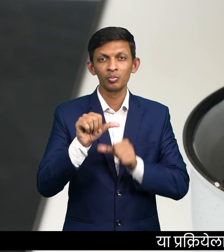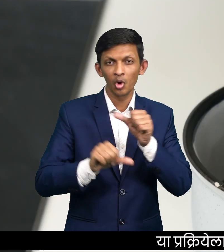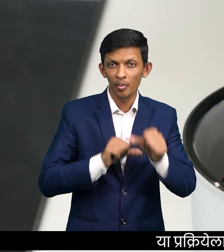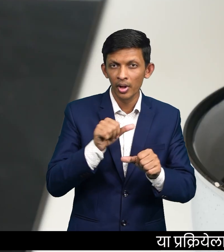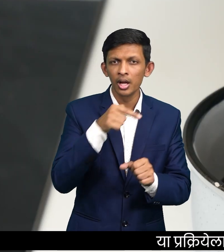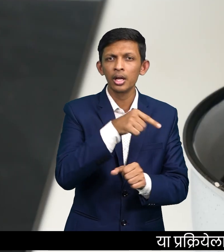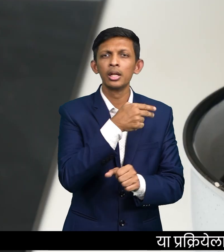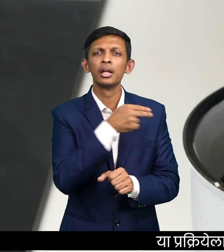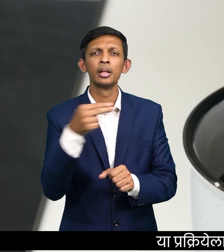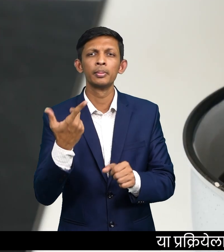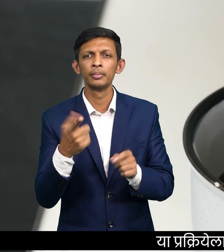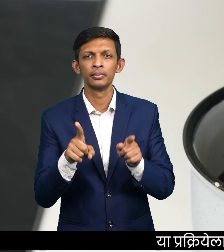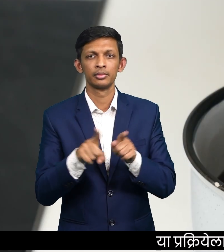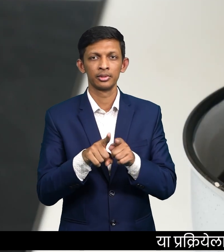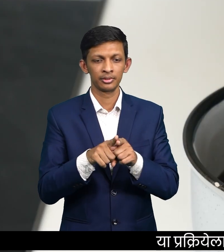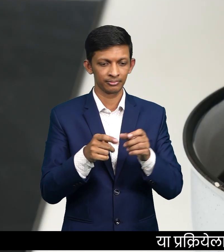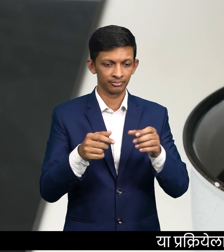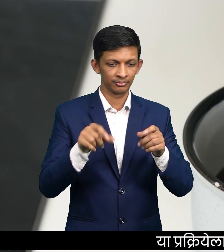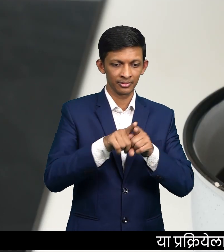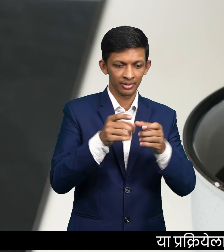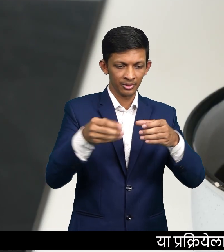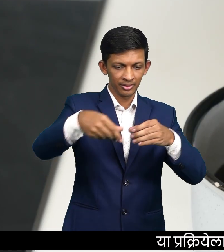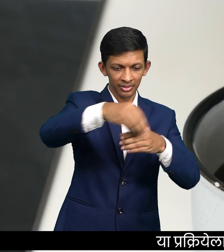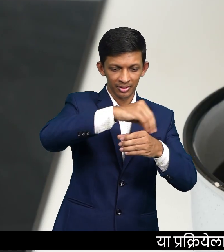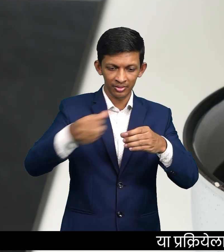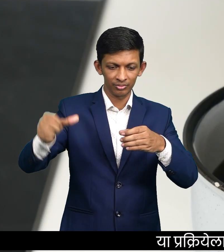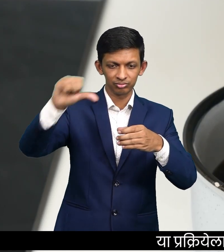या प्रक्रियेला गाळणी म्हणतात.